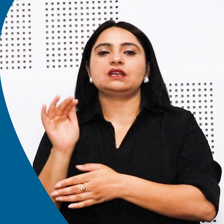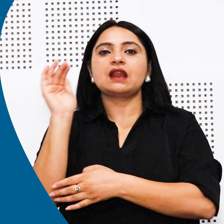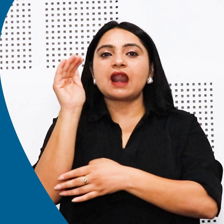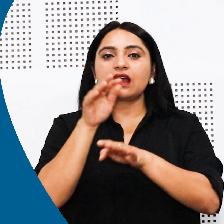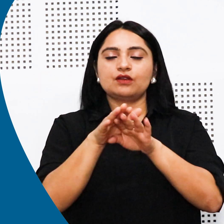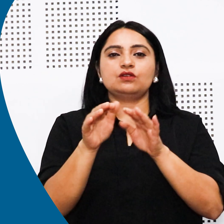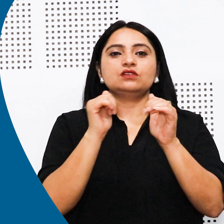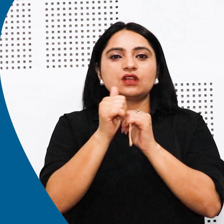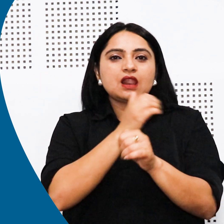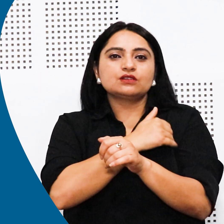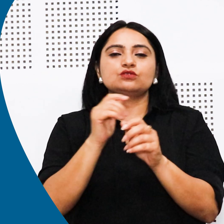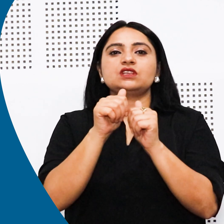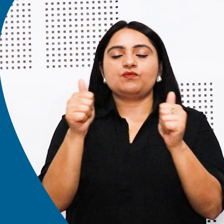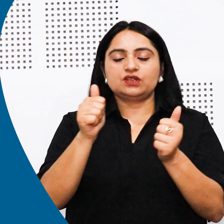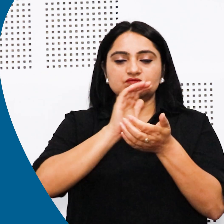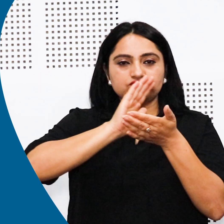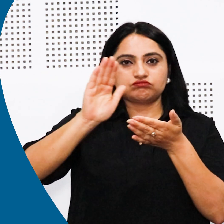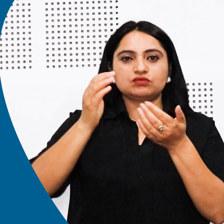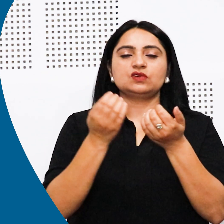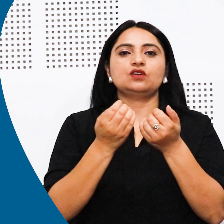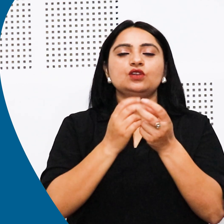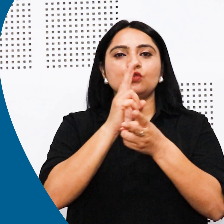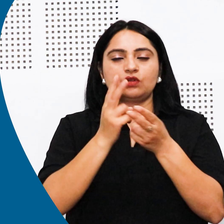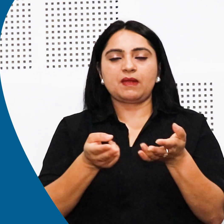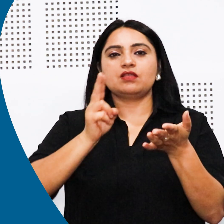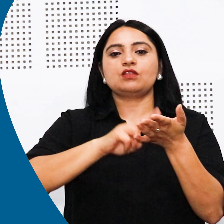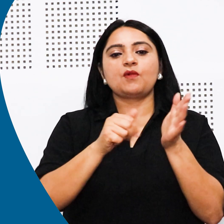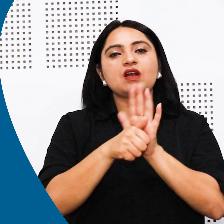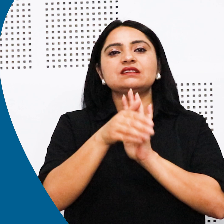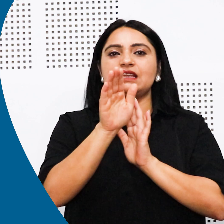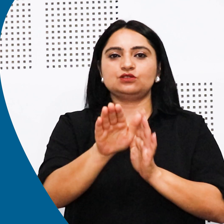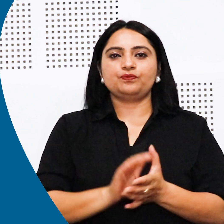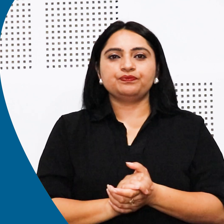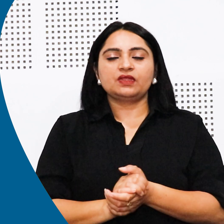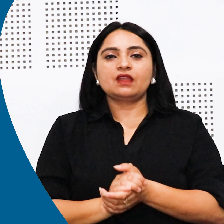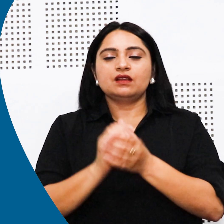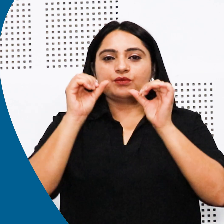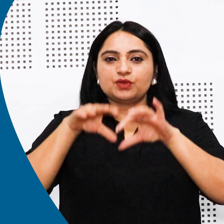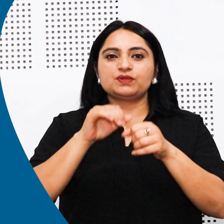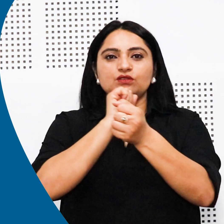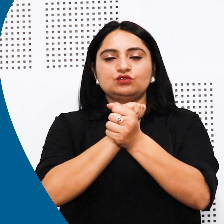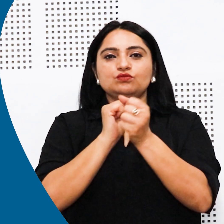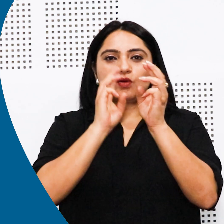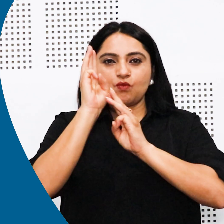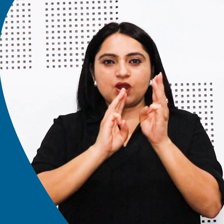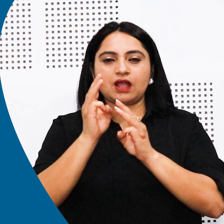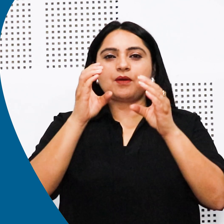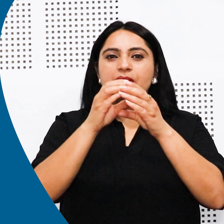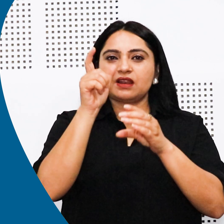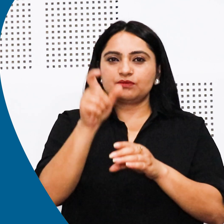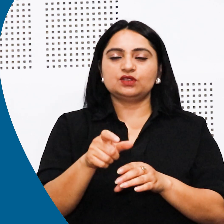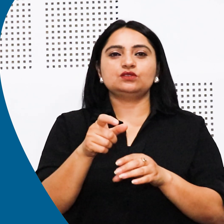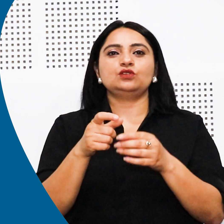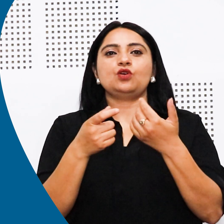चाहिँ सल्लाह सुझाव अनुसार पारदर्शी गर्ने कुरामा अझ चाहिँ अगाडि बढ्नेछौँ। विपदको जोखिम मूल्याङ्कनले पालिकावासीमा जागेको